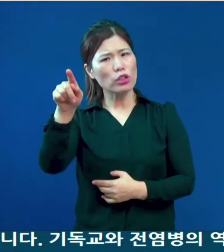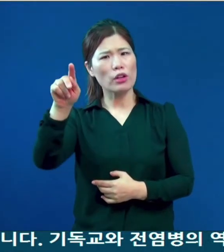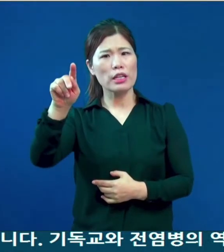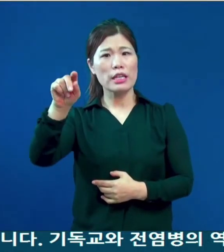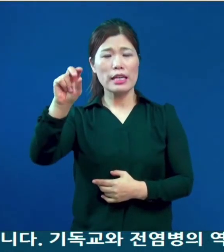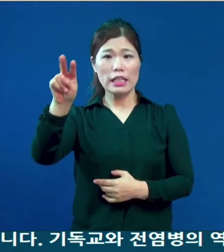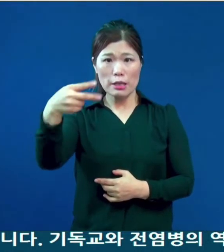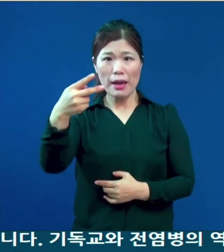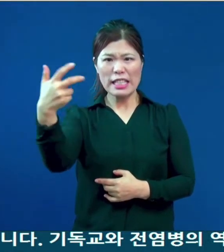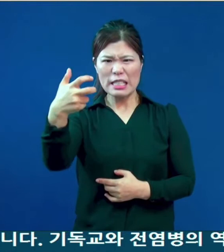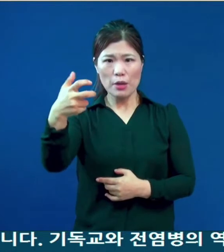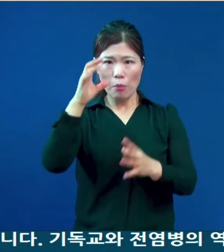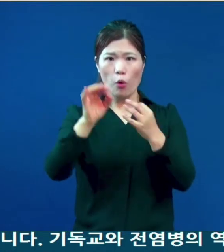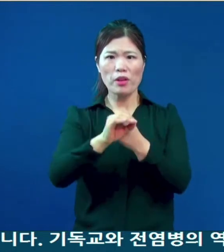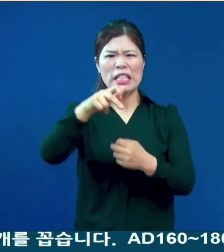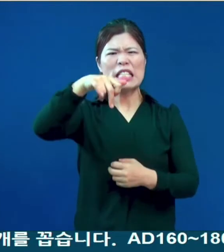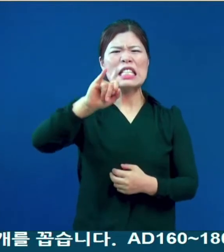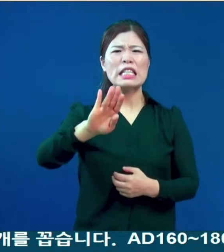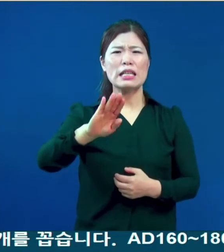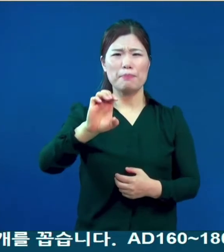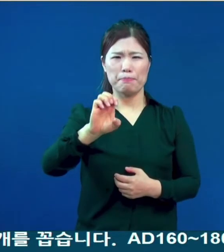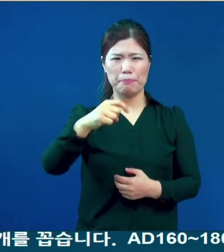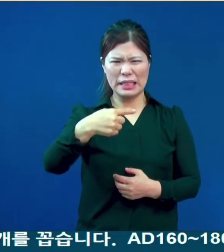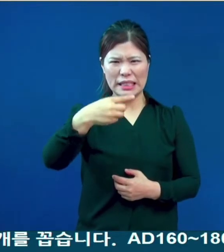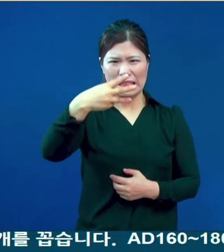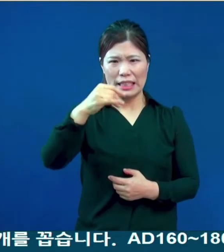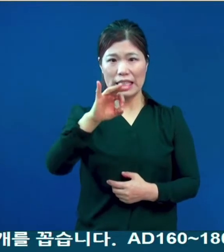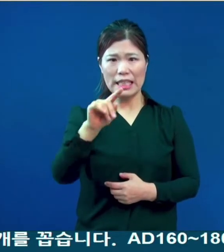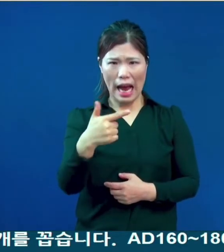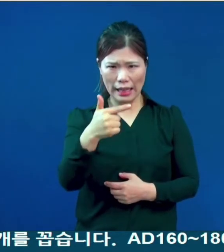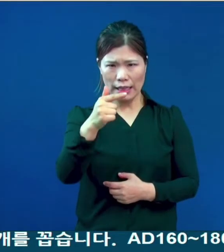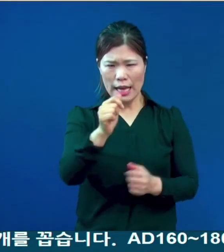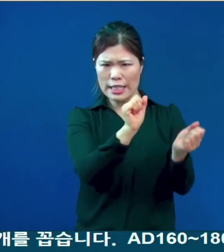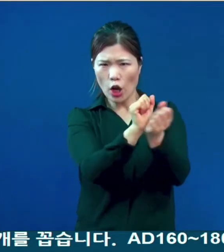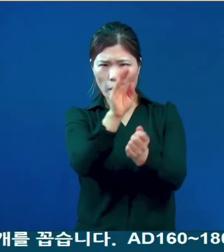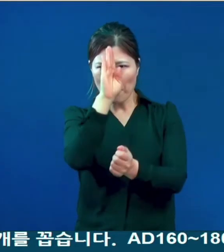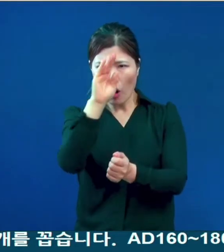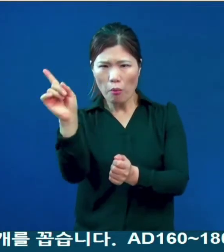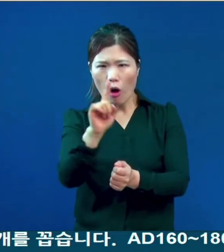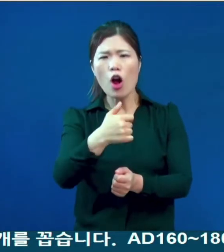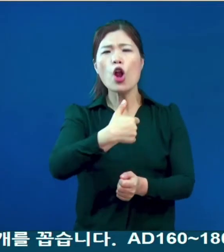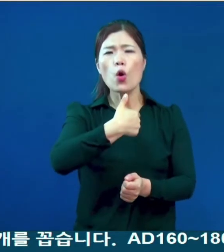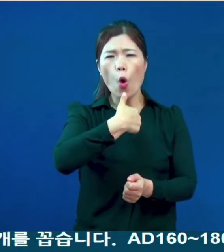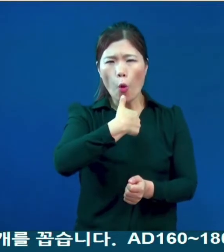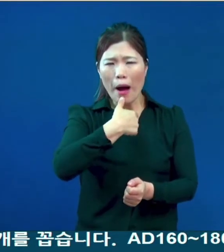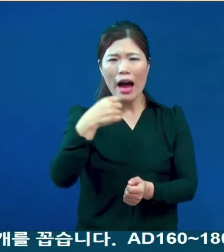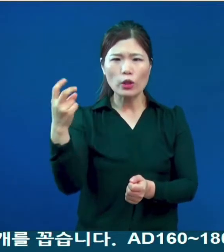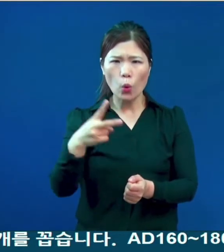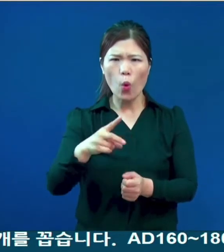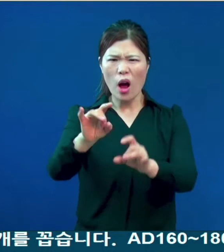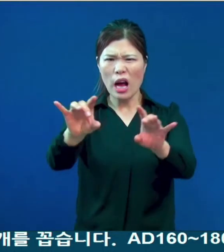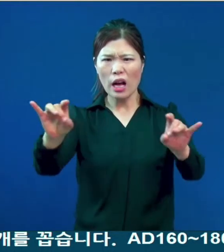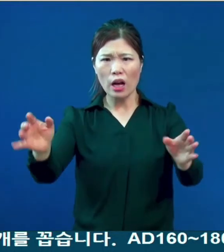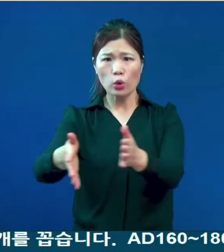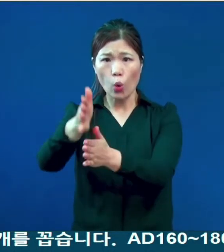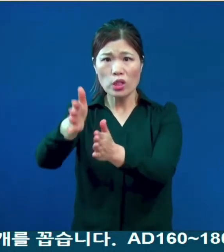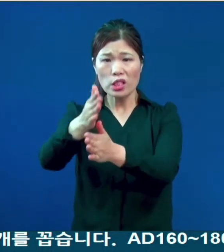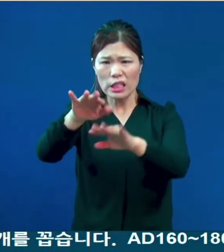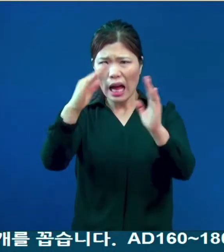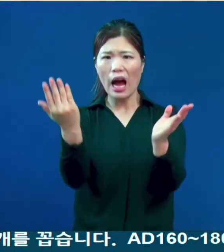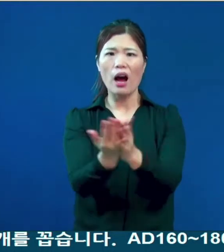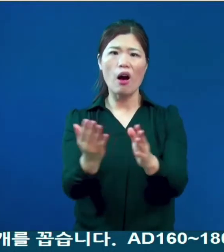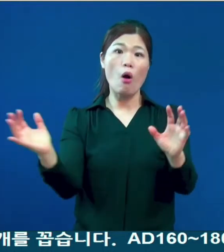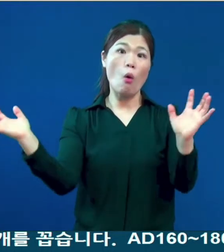있었던 키프리안 전염병, 이 전염병으로 로마와 각 도시가 황폐화되었고,